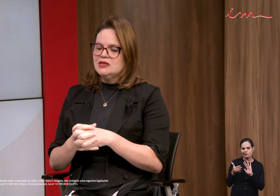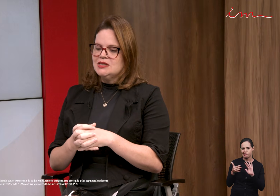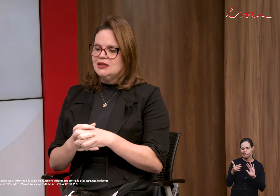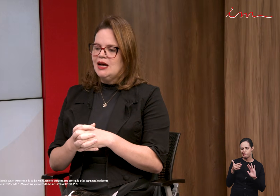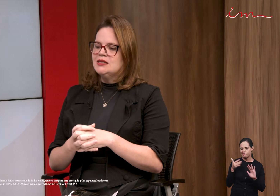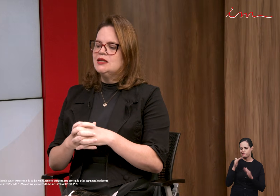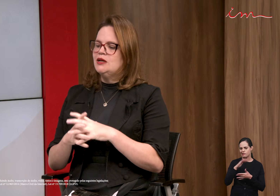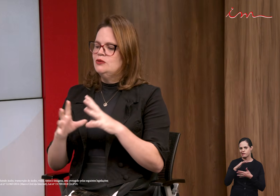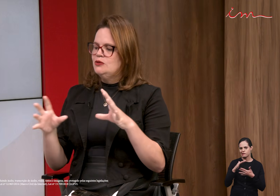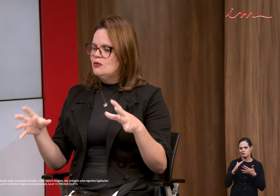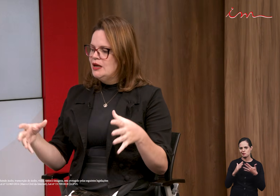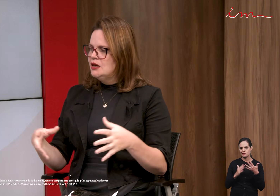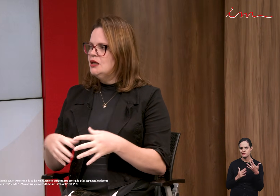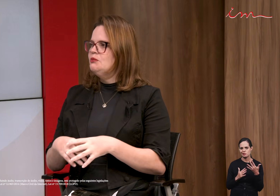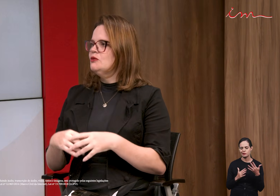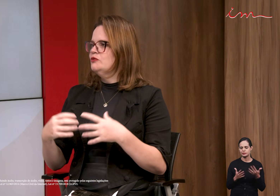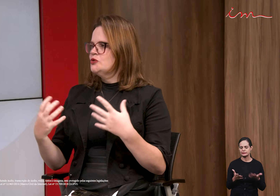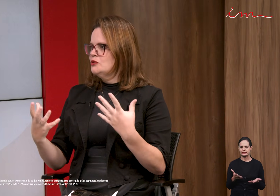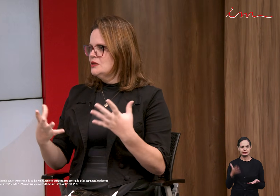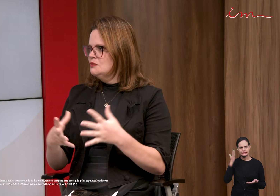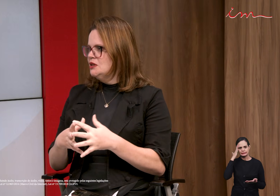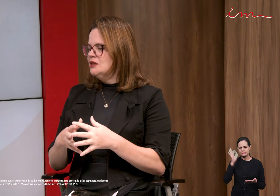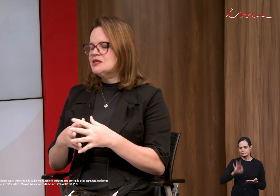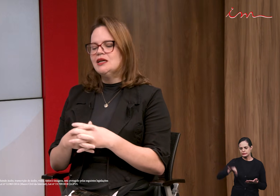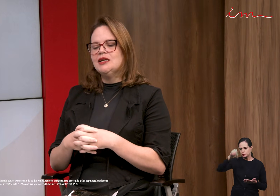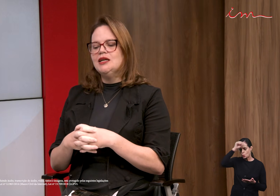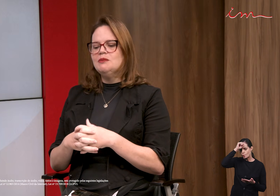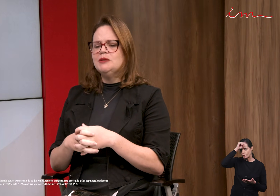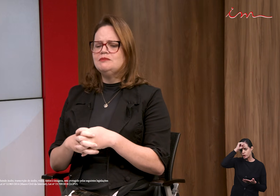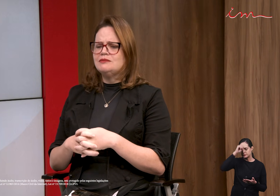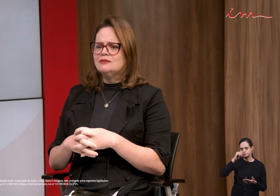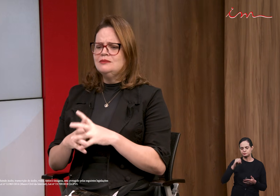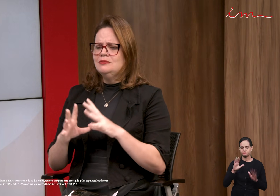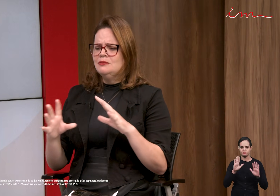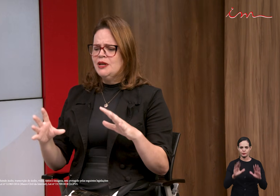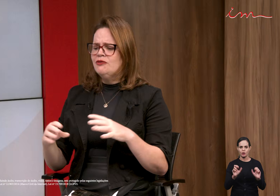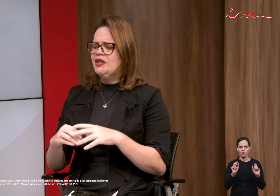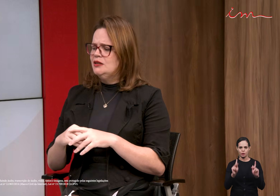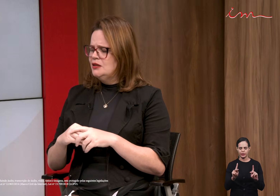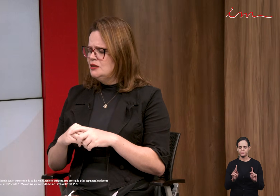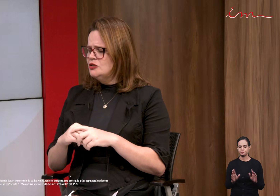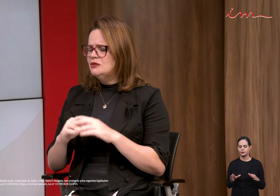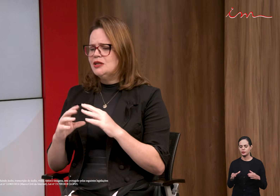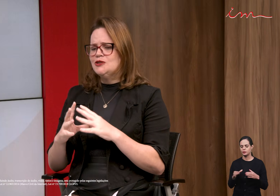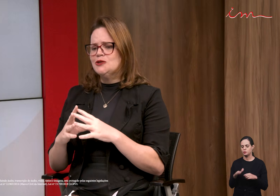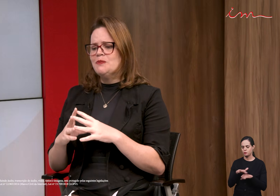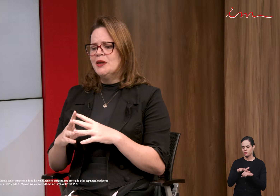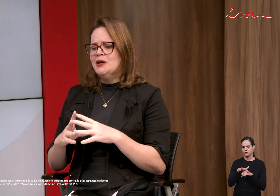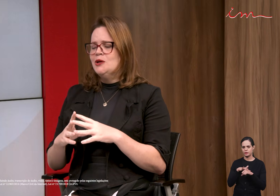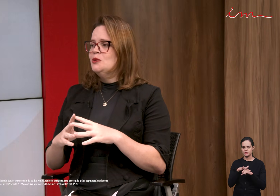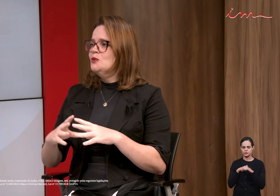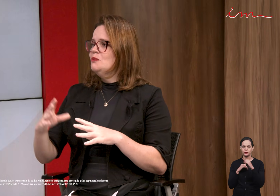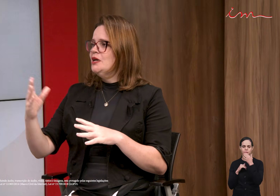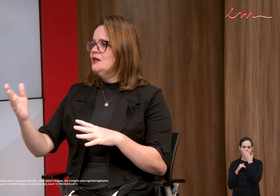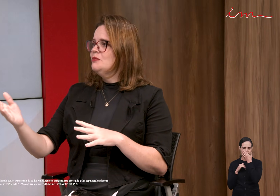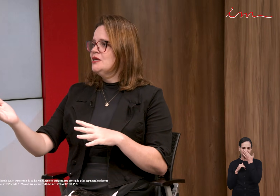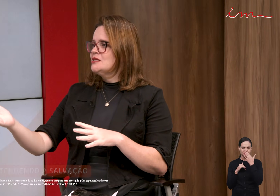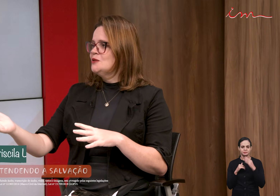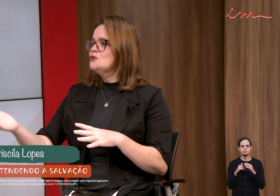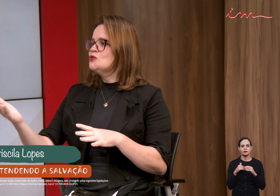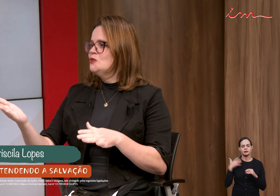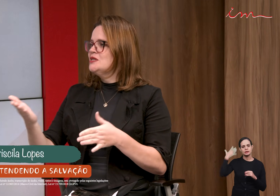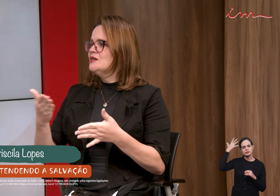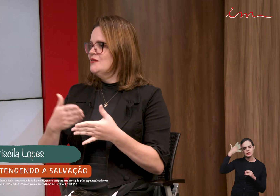a língua de sinais. Aí reuniu com a equipe, conversou com as meninas da equipe. Perfeito, entendido. No meio